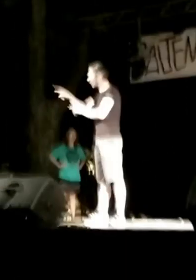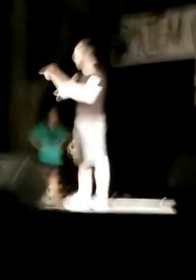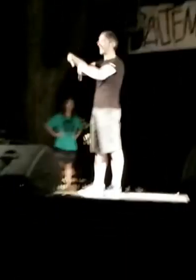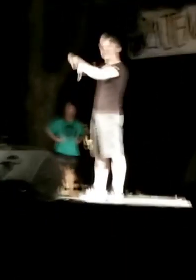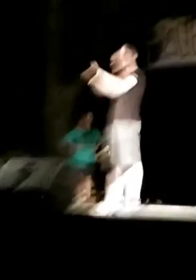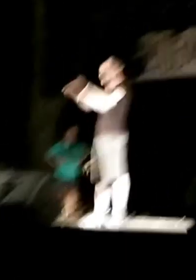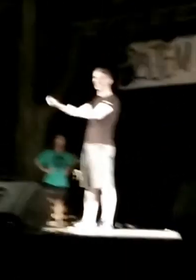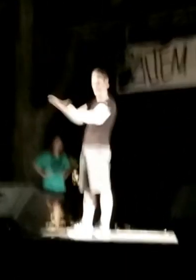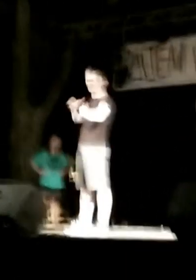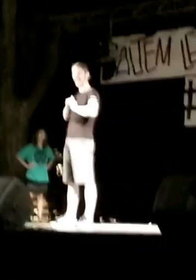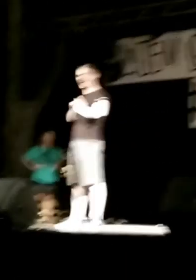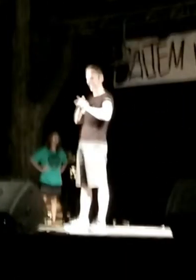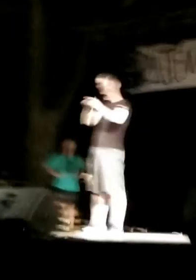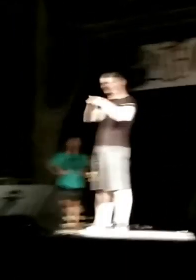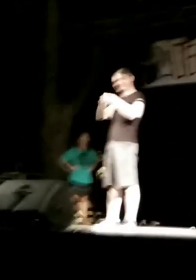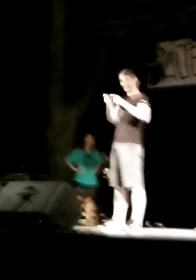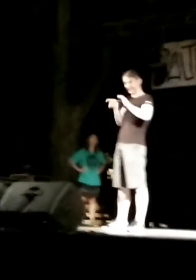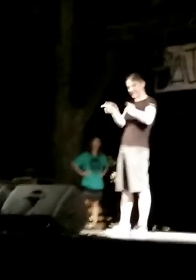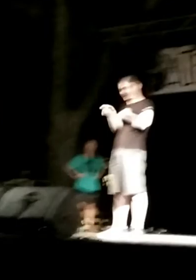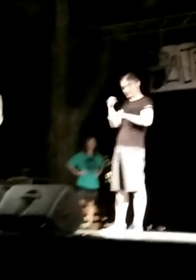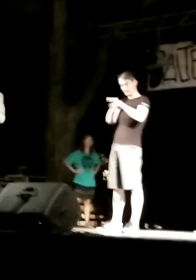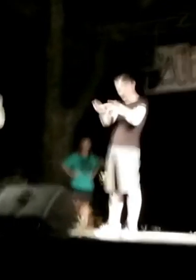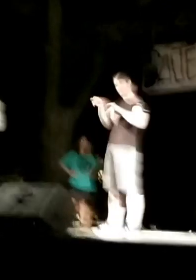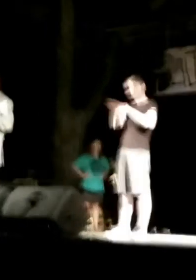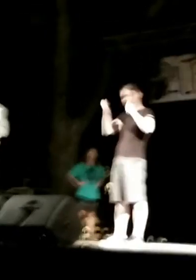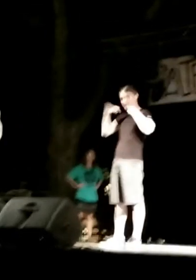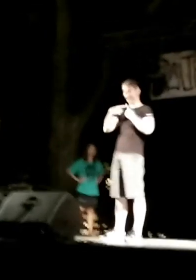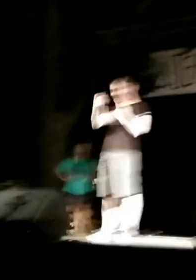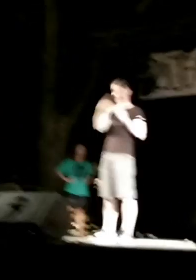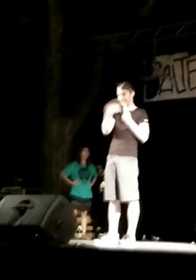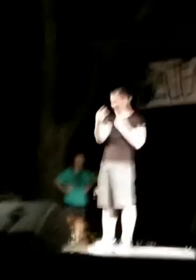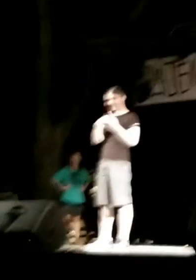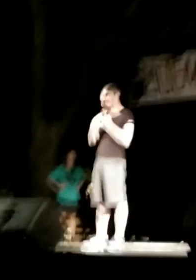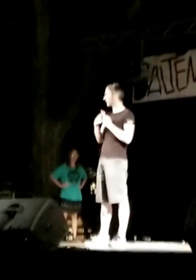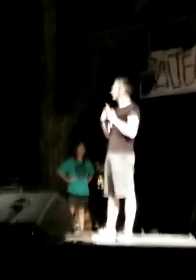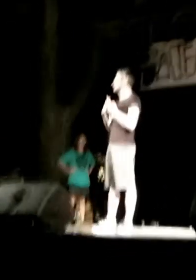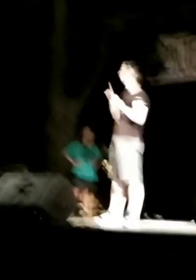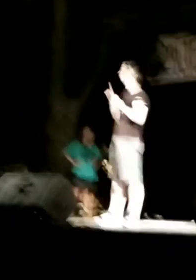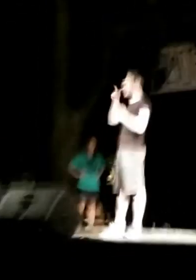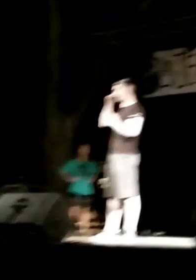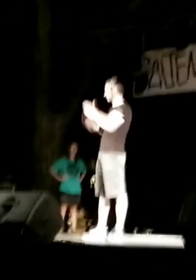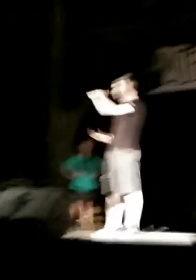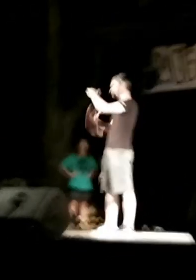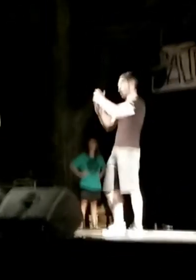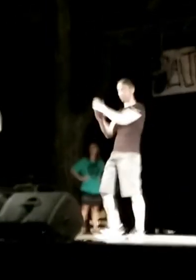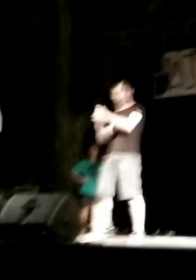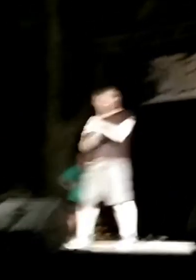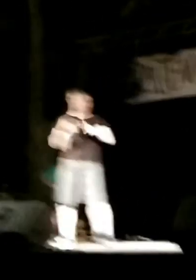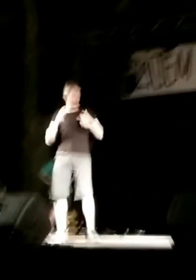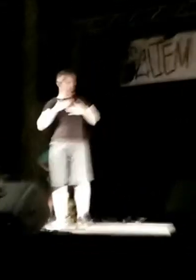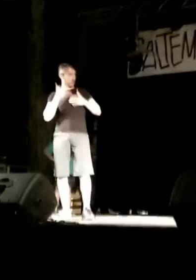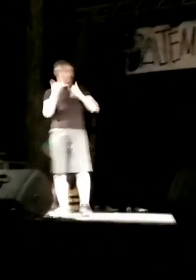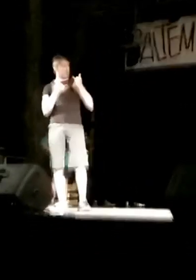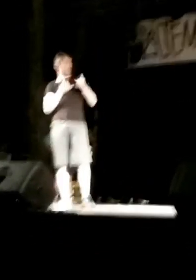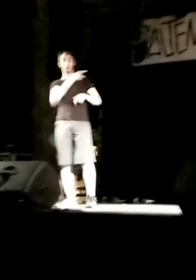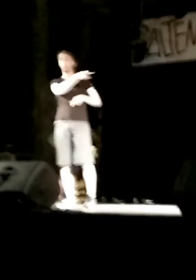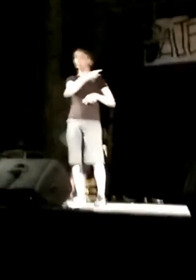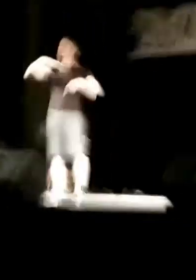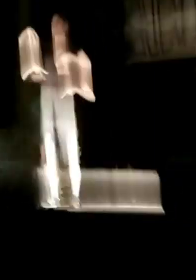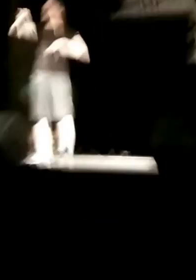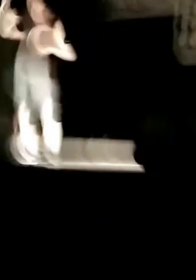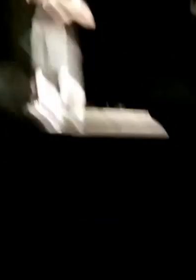per targetes de metro quan fem les pràctiques i bueno, això algun dia s'acabarà. Això és problema meu, no? Si tu ets un nini que